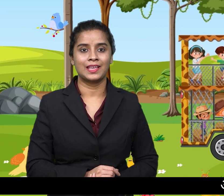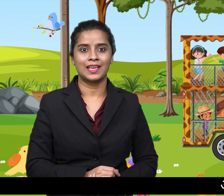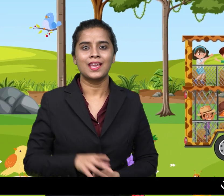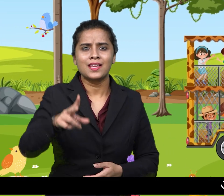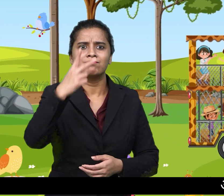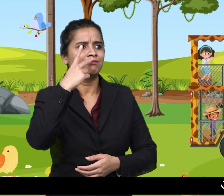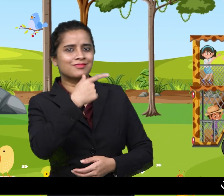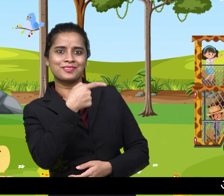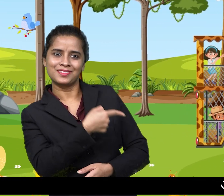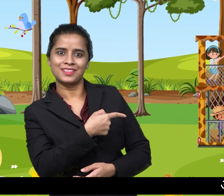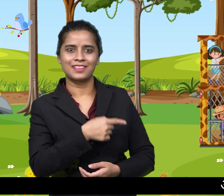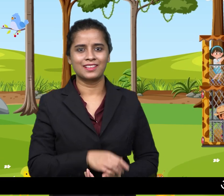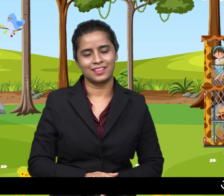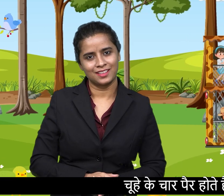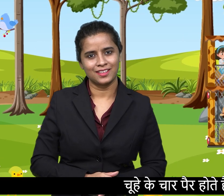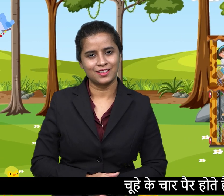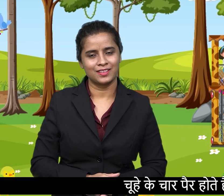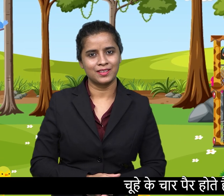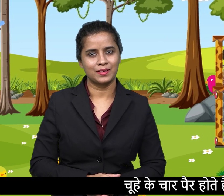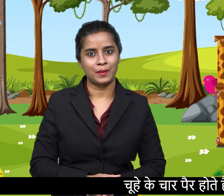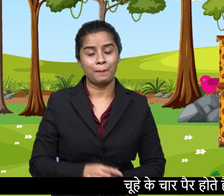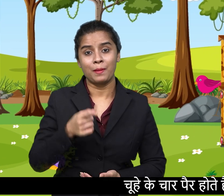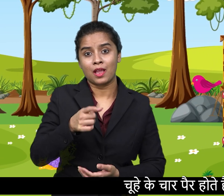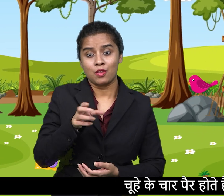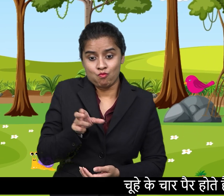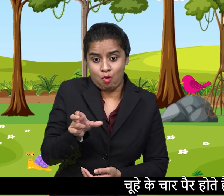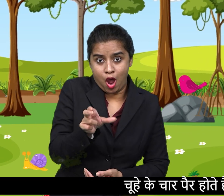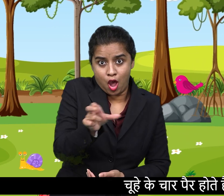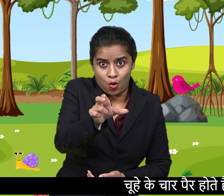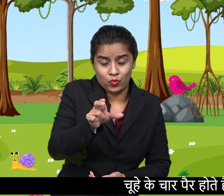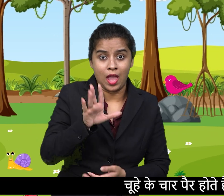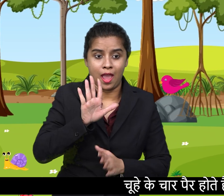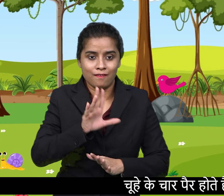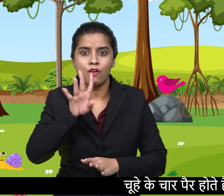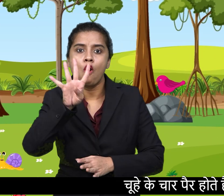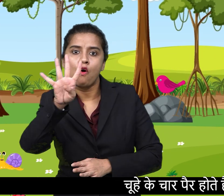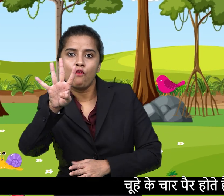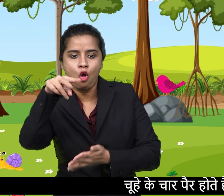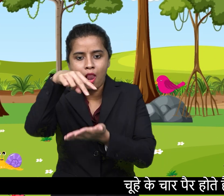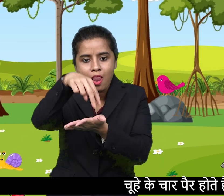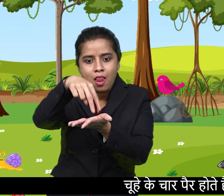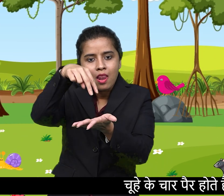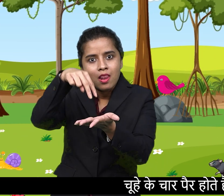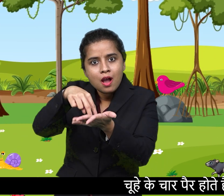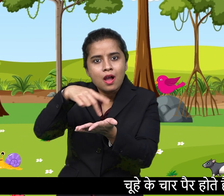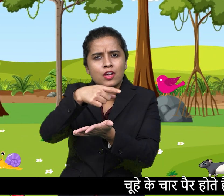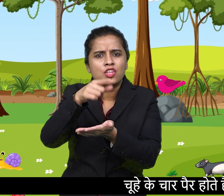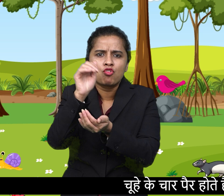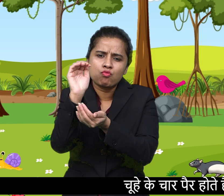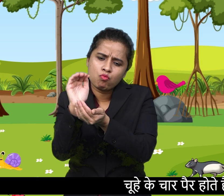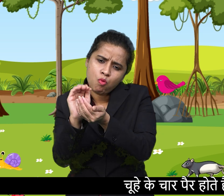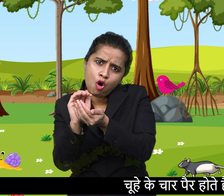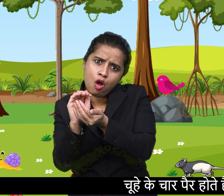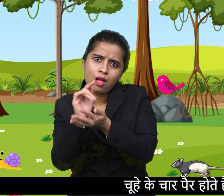अरे यहाँ देखो, चूहे के 4 पैर होते हैं, फिर भी यह बहुत छोटा होता है।